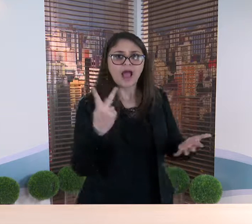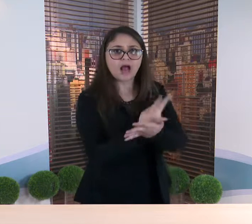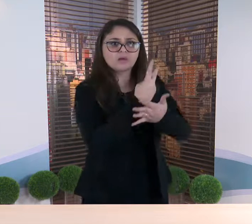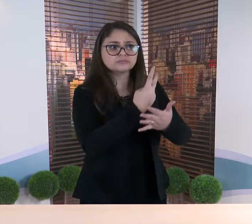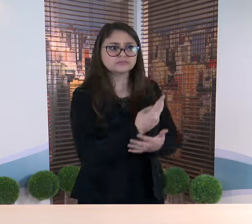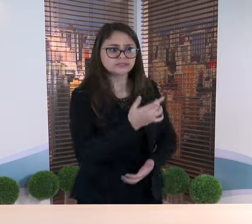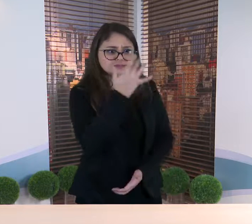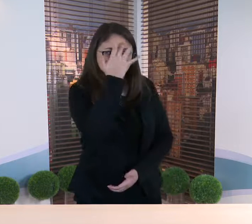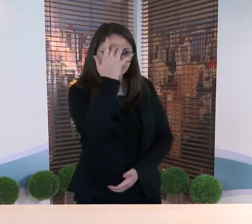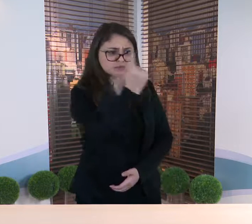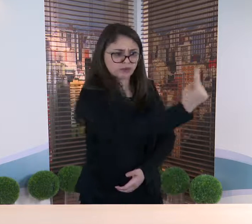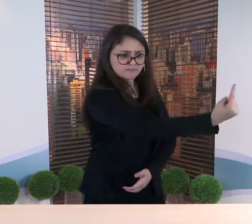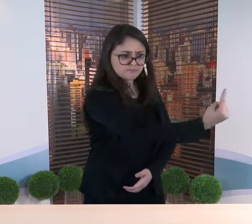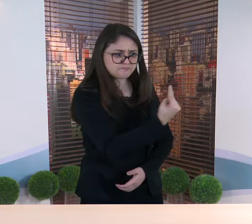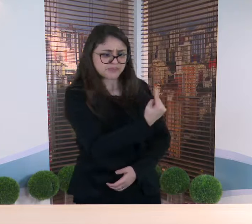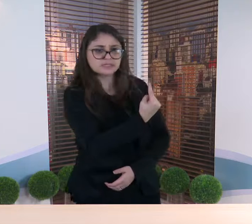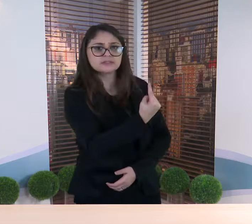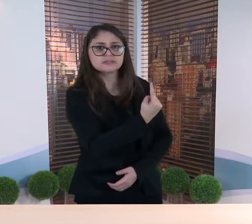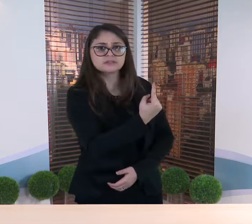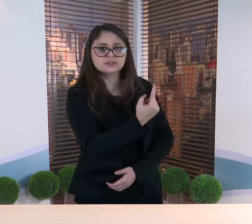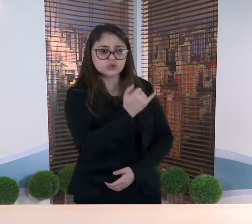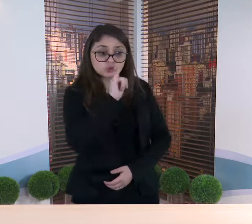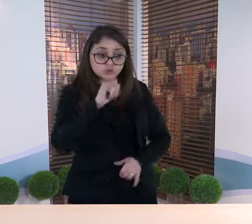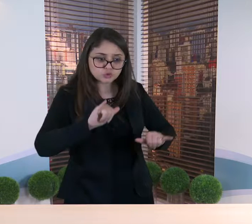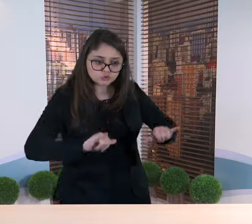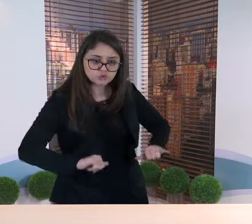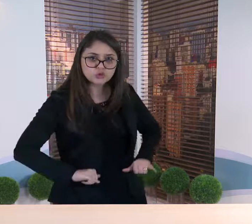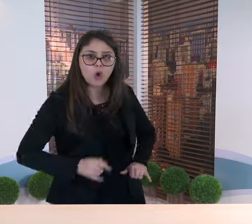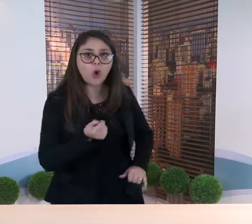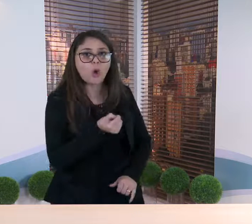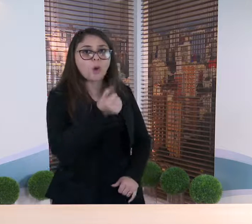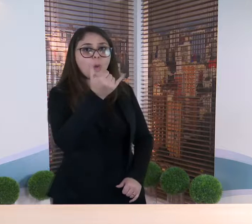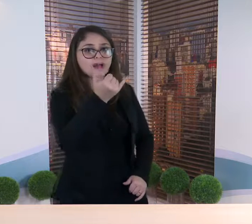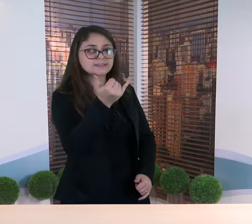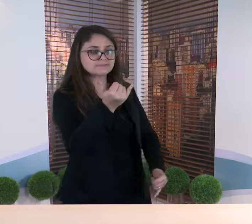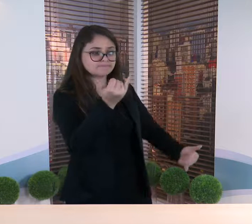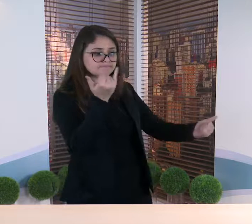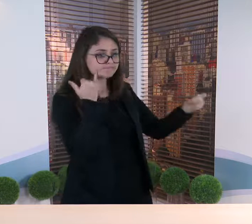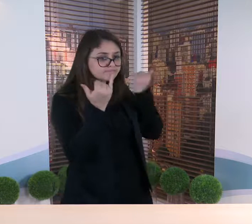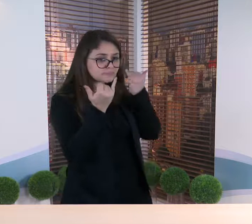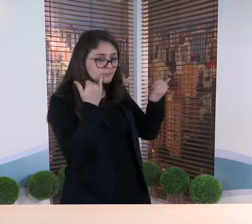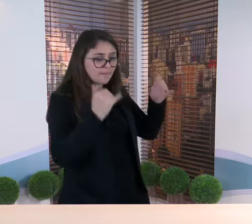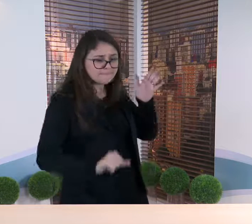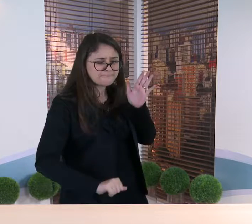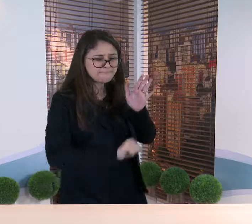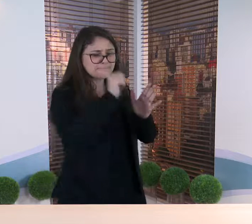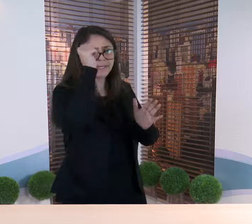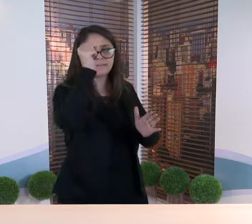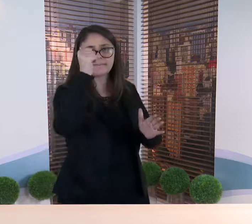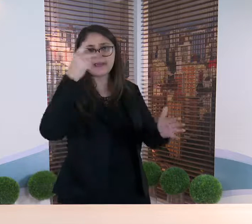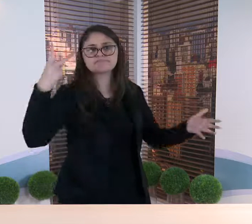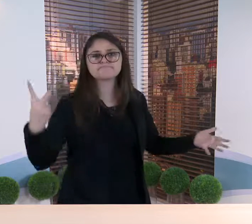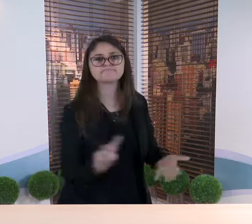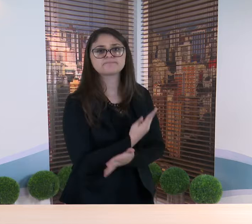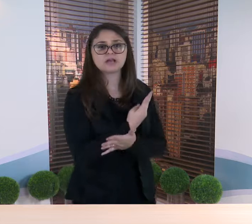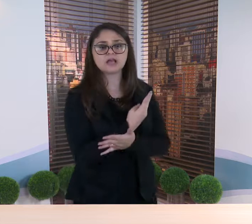sua casa. Jó está prestes a ser informado da primeira tragédia, uma tragédia